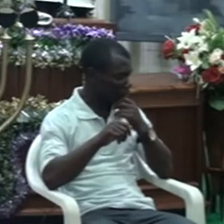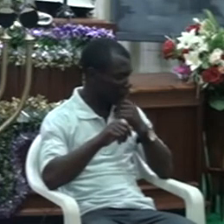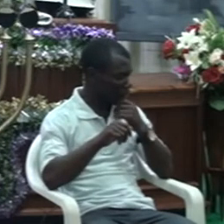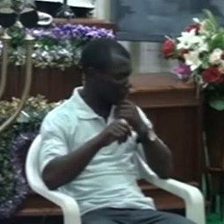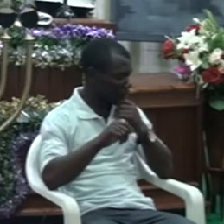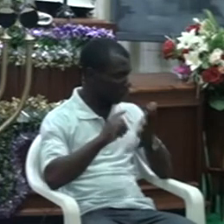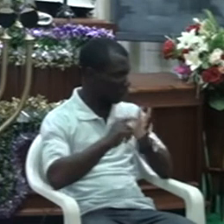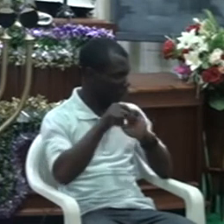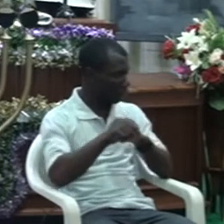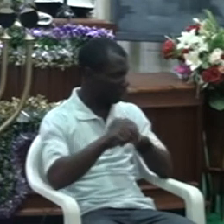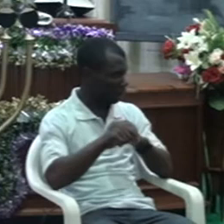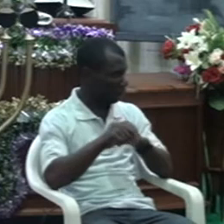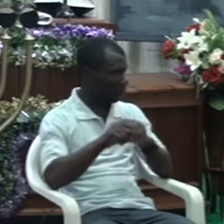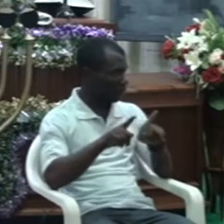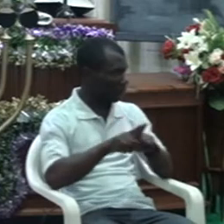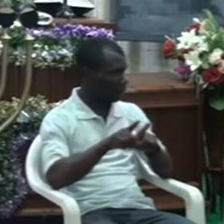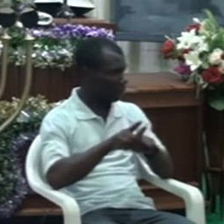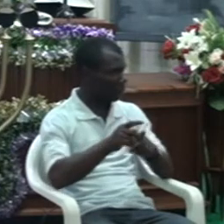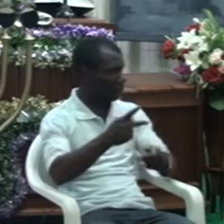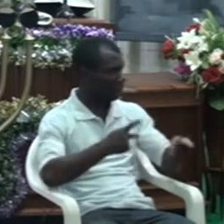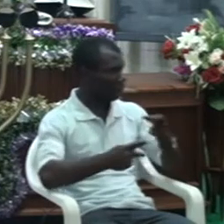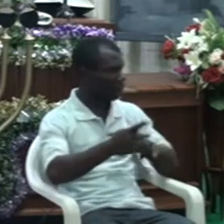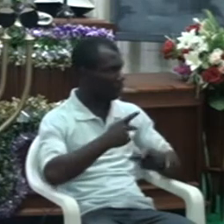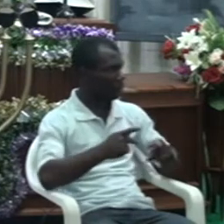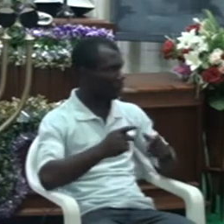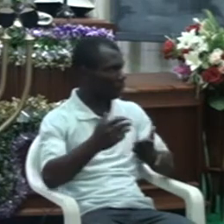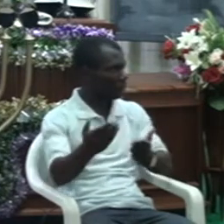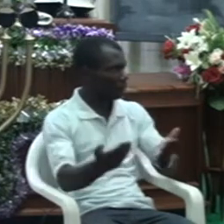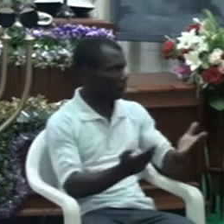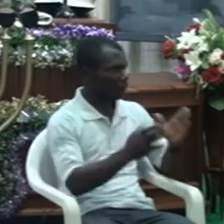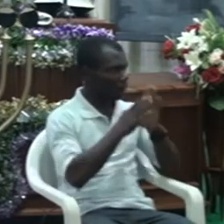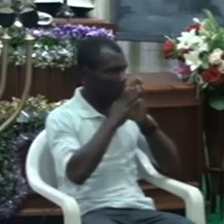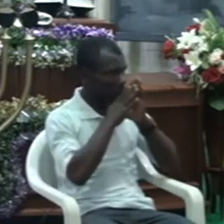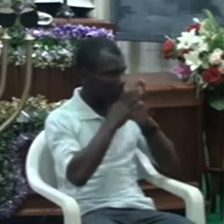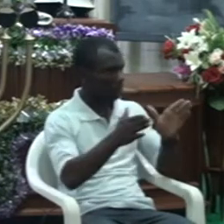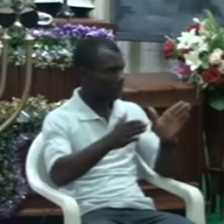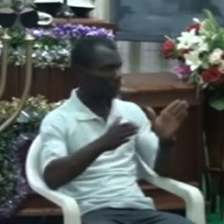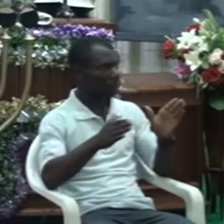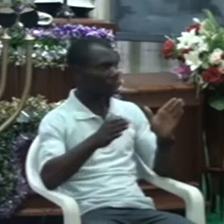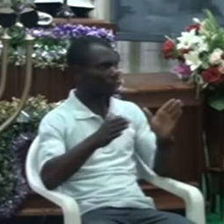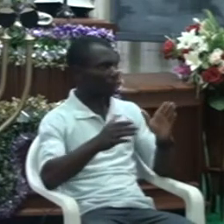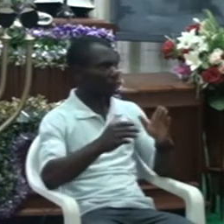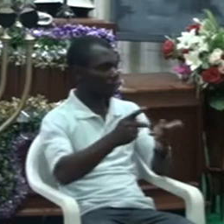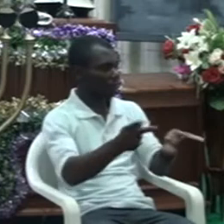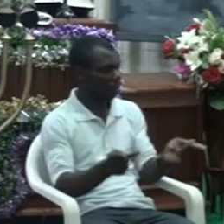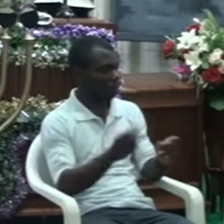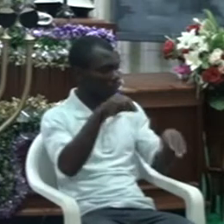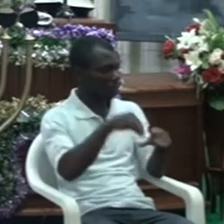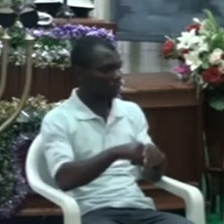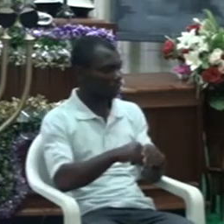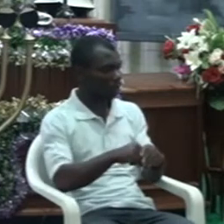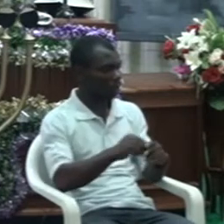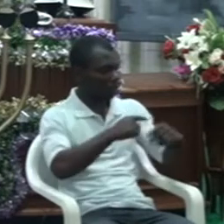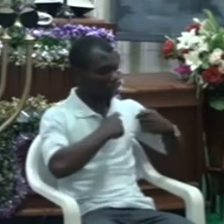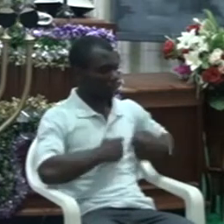ya wanadamu. Ça veut dire qu'on ne lui accorde pas la place dans les cœurs des croyants. Alors que pourtant il est un kitu qui a la